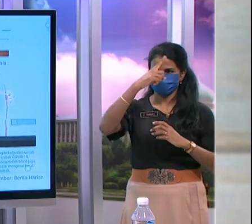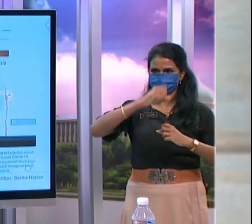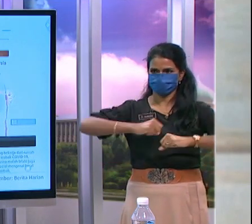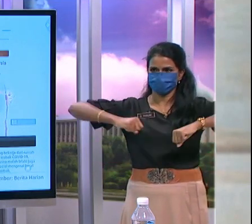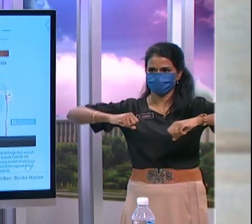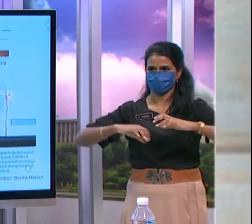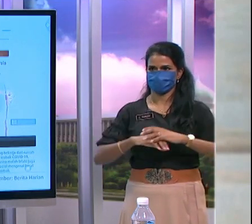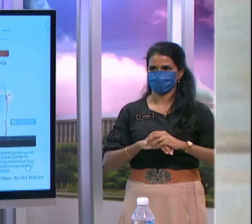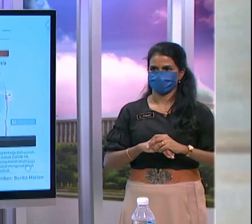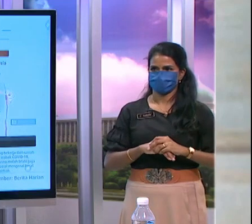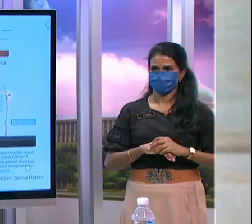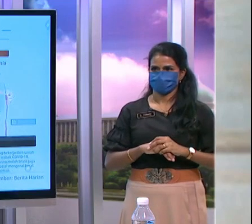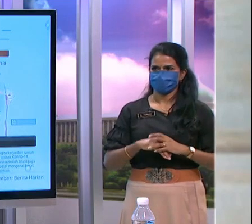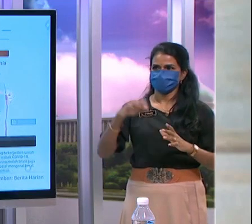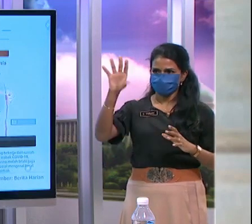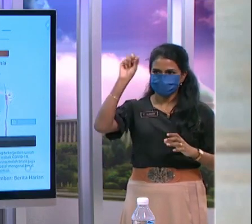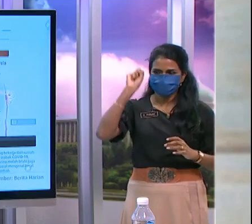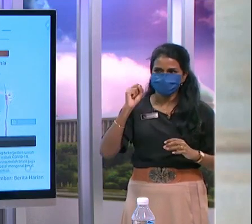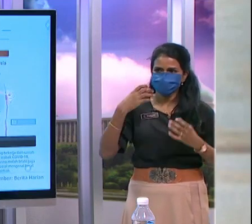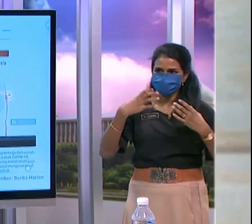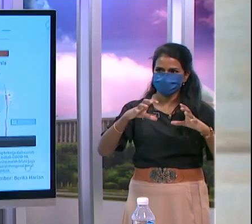untuk gemuk? Ya, Syaria, cuba mah.